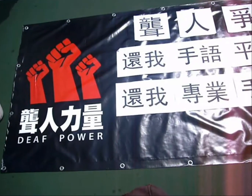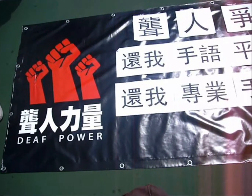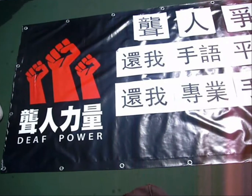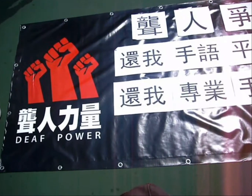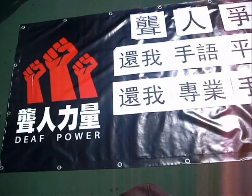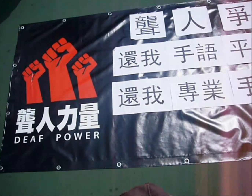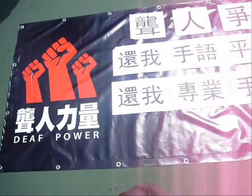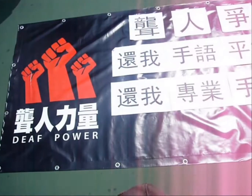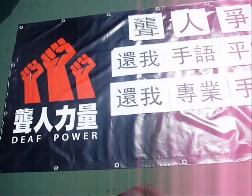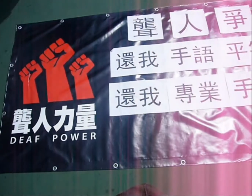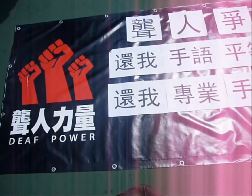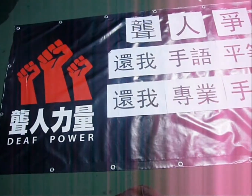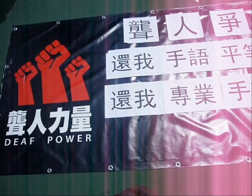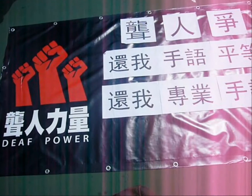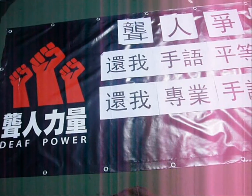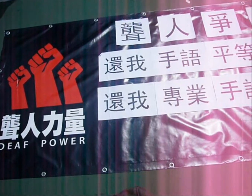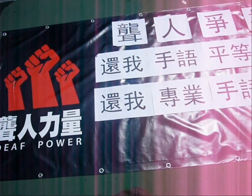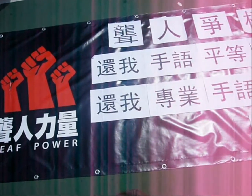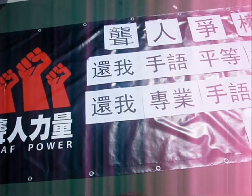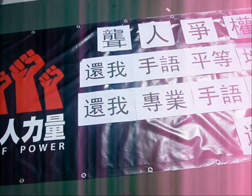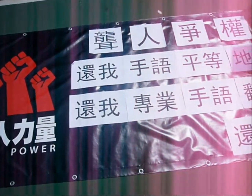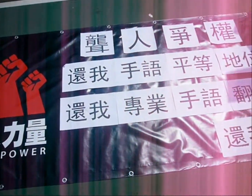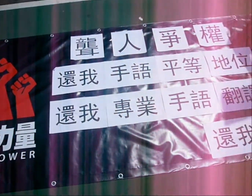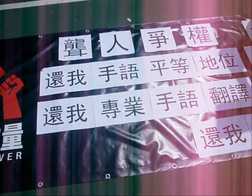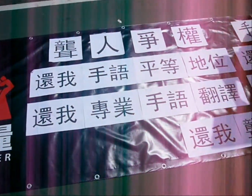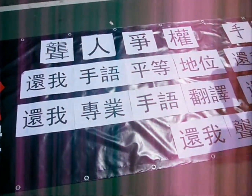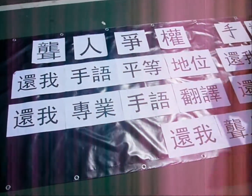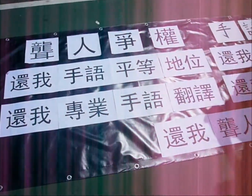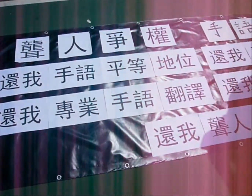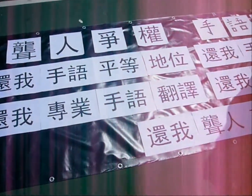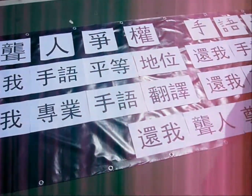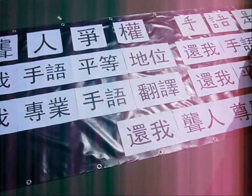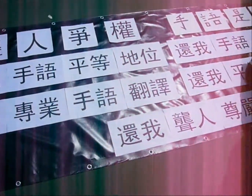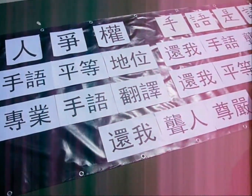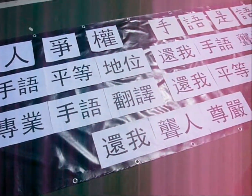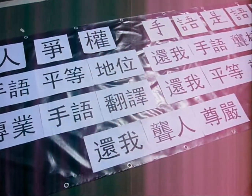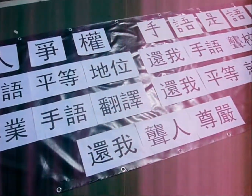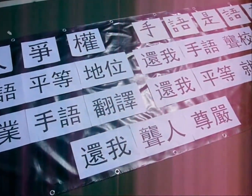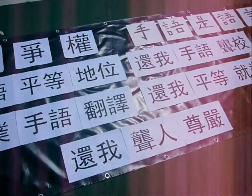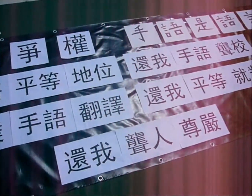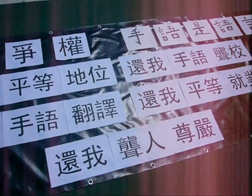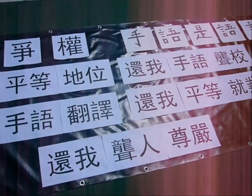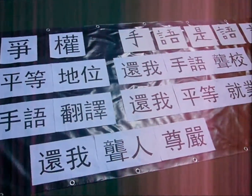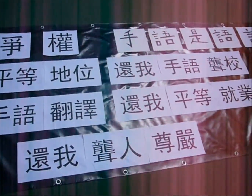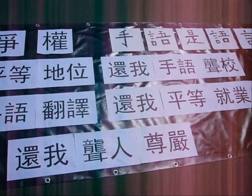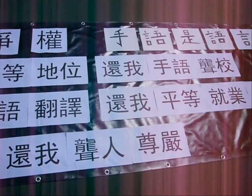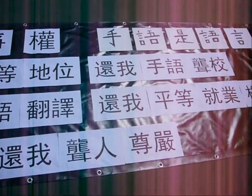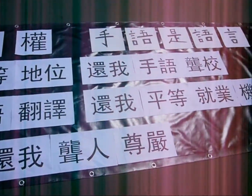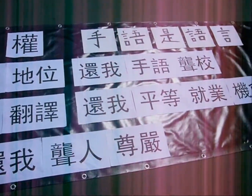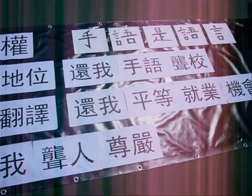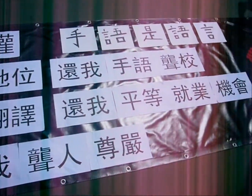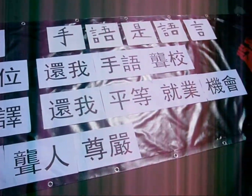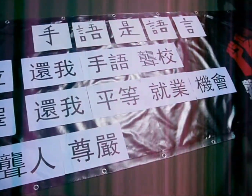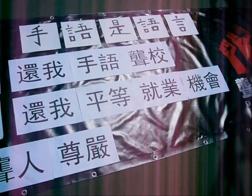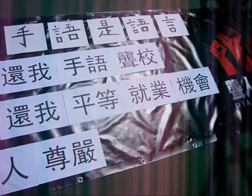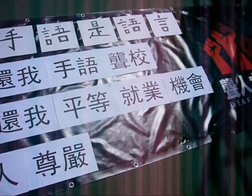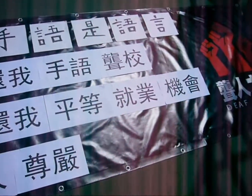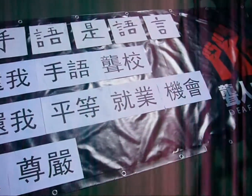們依家奮鬥，要再去尋覓自己的路。